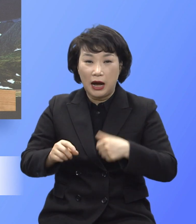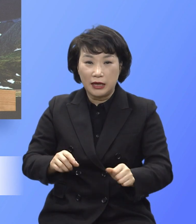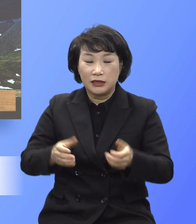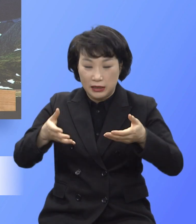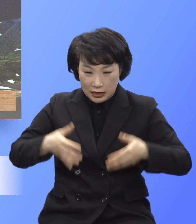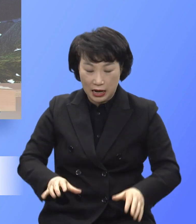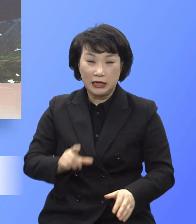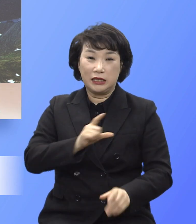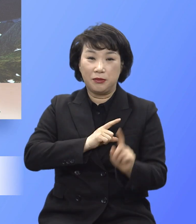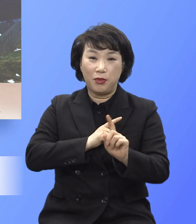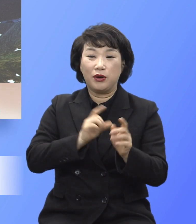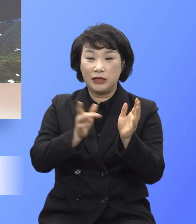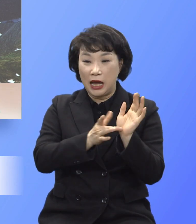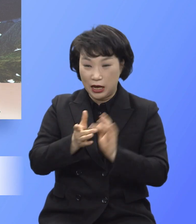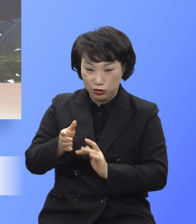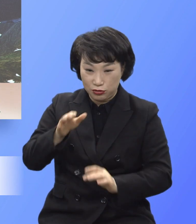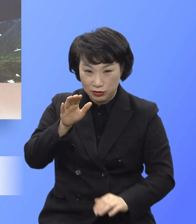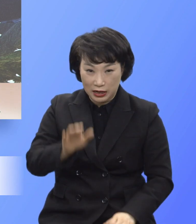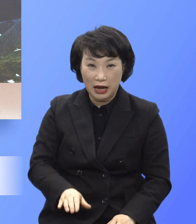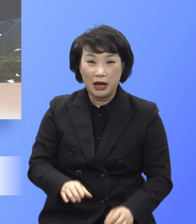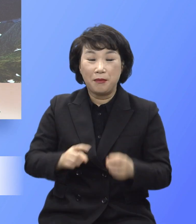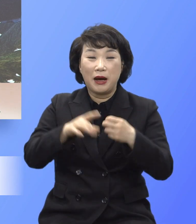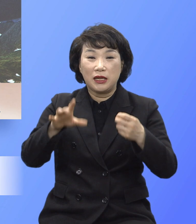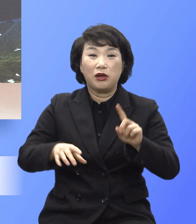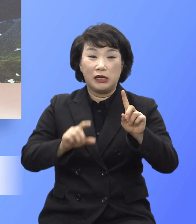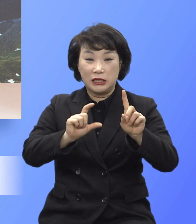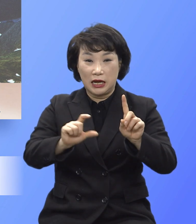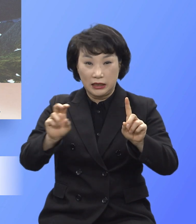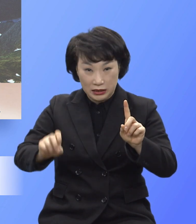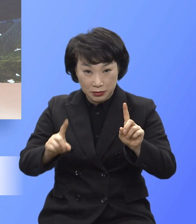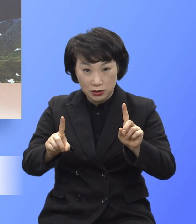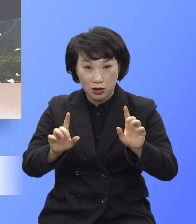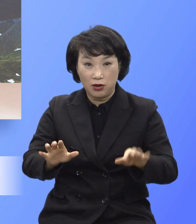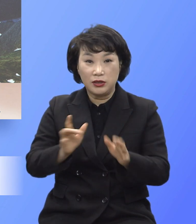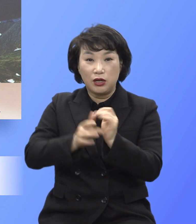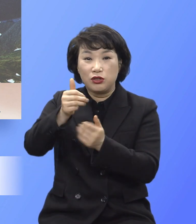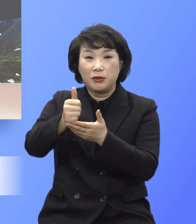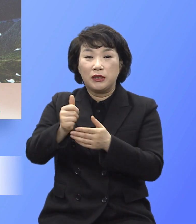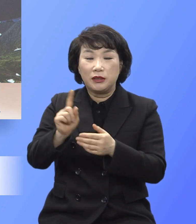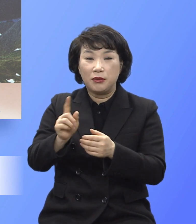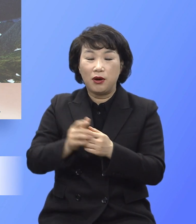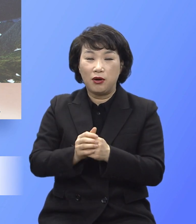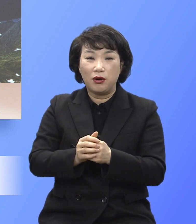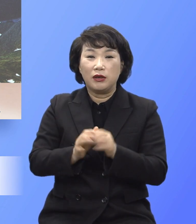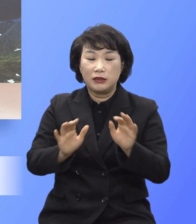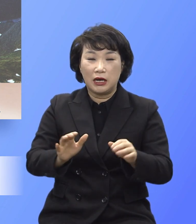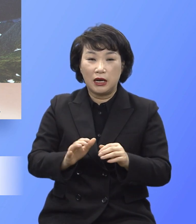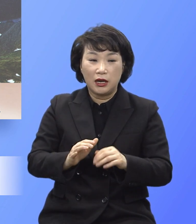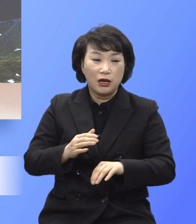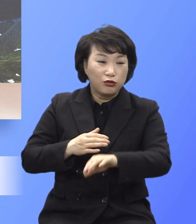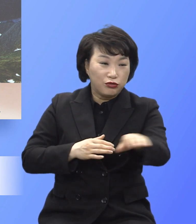낳으리니 이름을 예수하라. 이는 그가 자기 백성을 죄에서 구원할